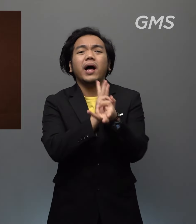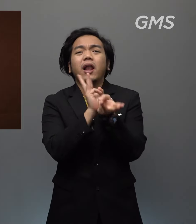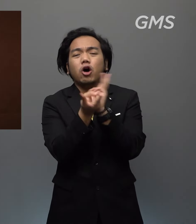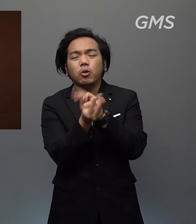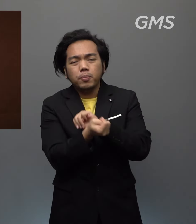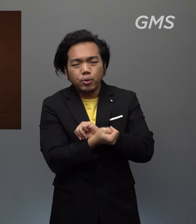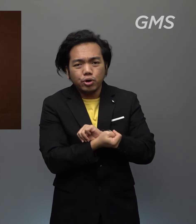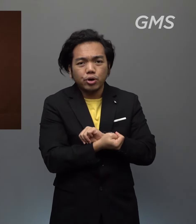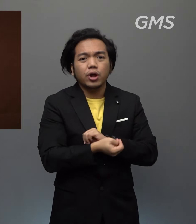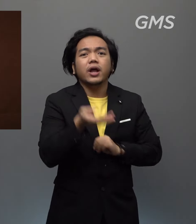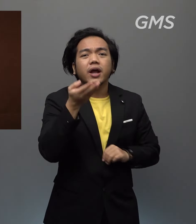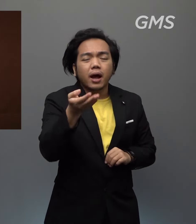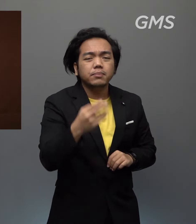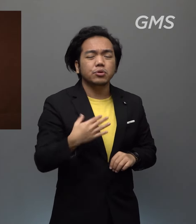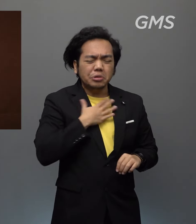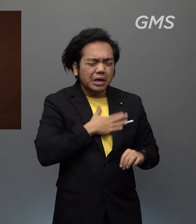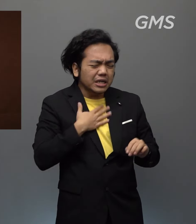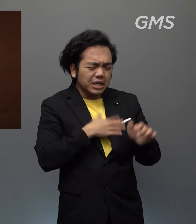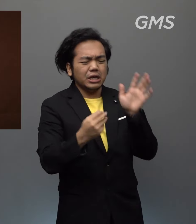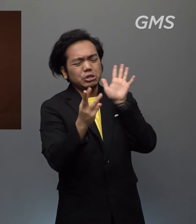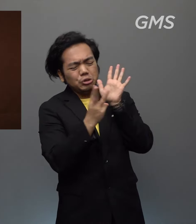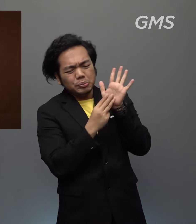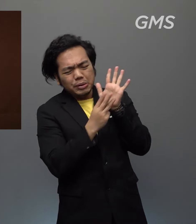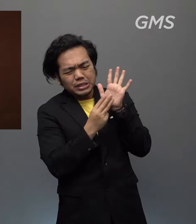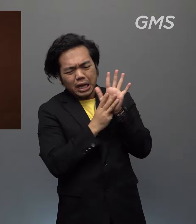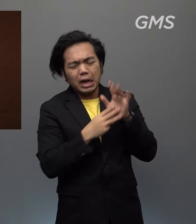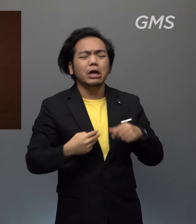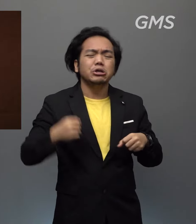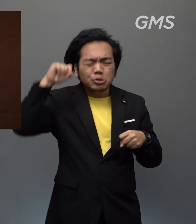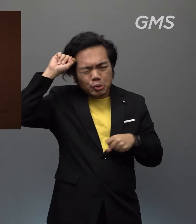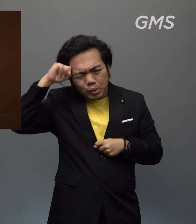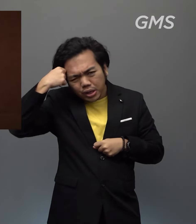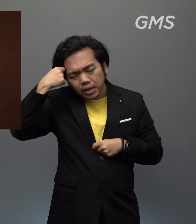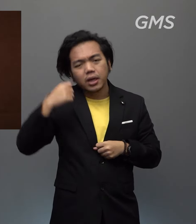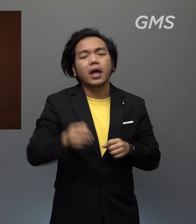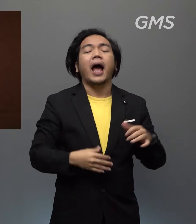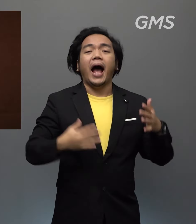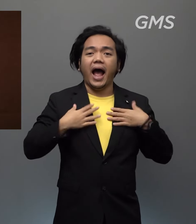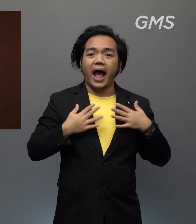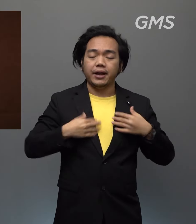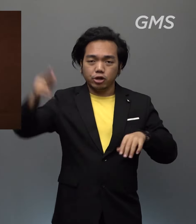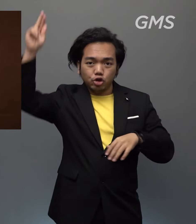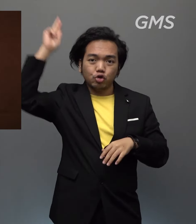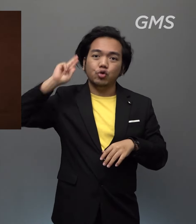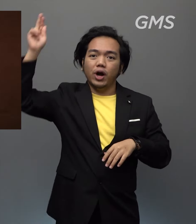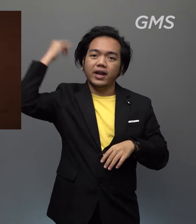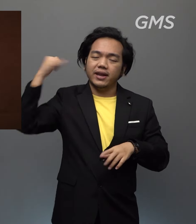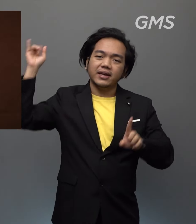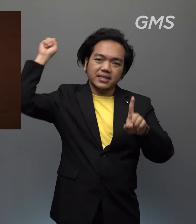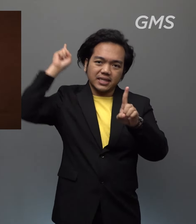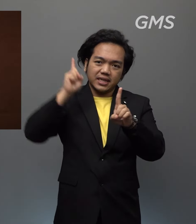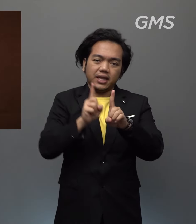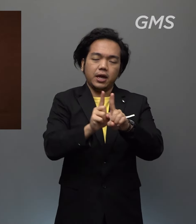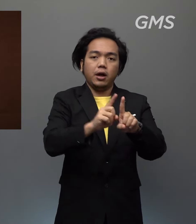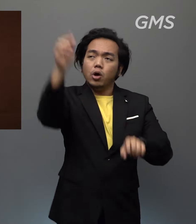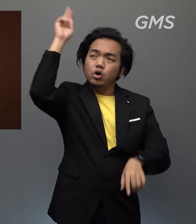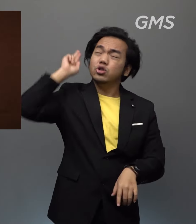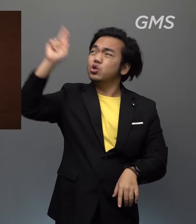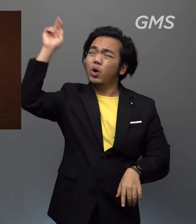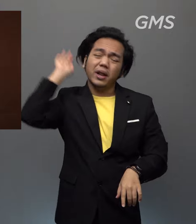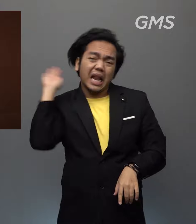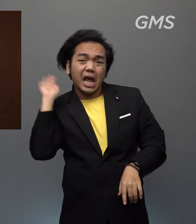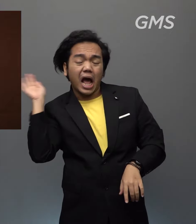masih ada Tuhan yang setia. Yang bagi kita semua, untuk terus memanggil kepadanya, dia mendengar kita.